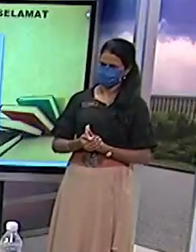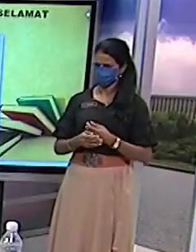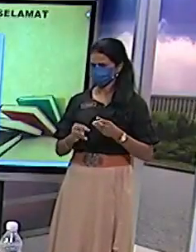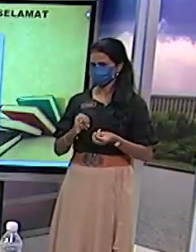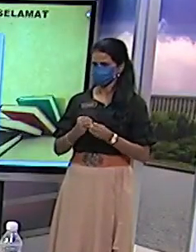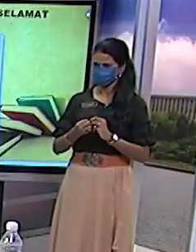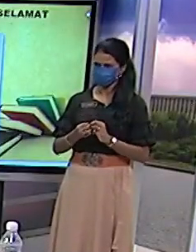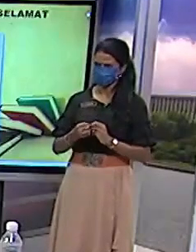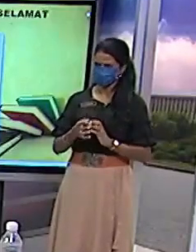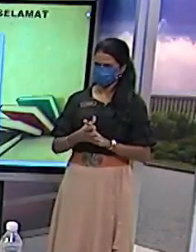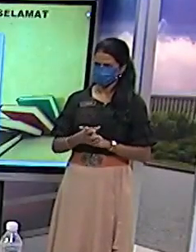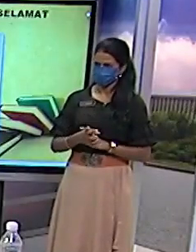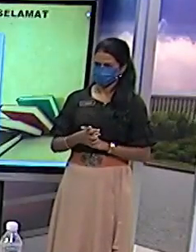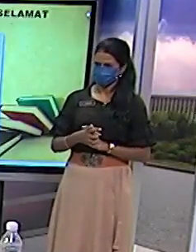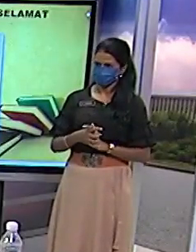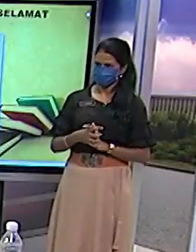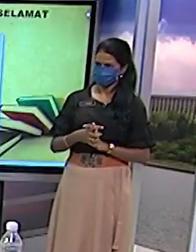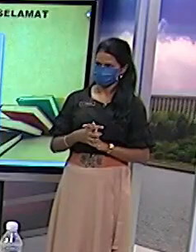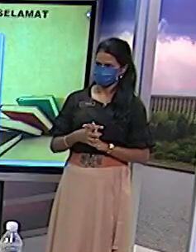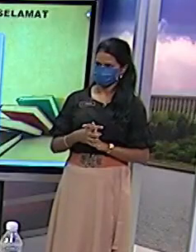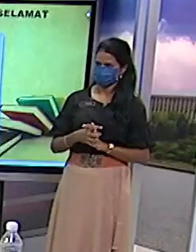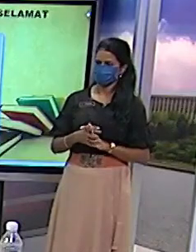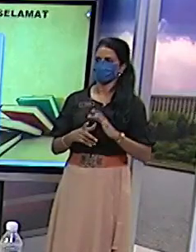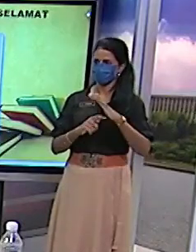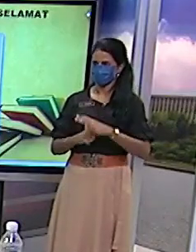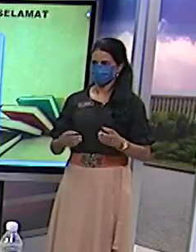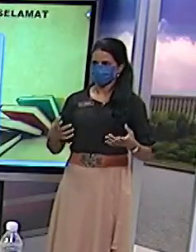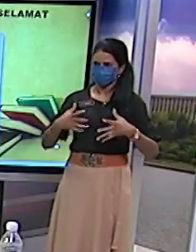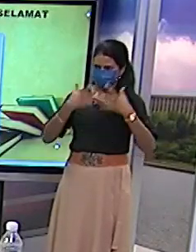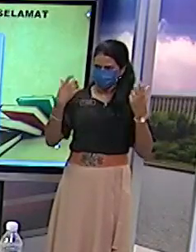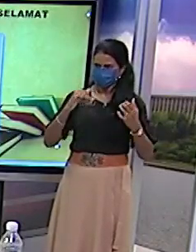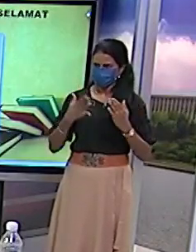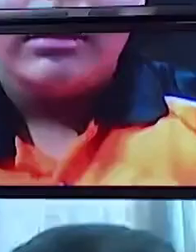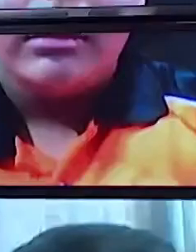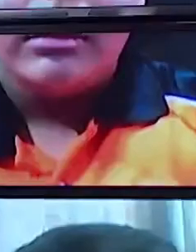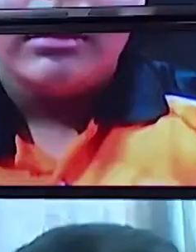Masalah sosial. Okey. Tekanan di sekolah, dimarahi guru. Dimarahi oleh guru.